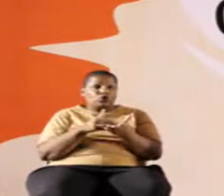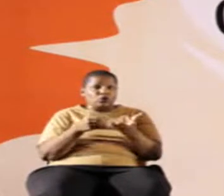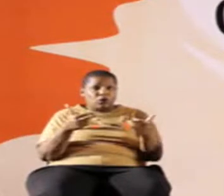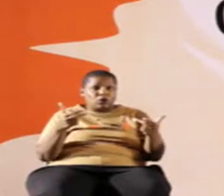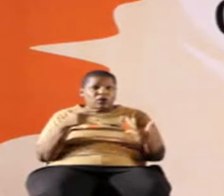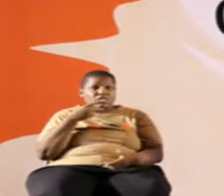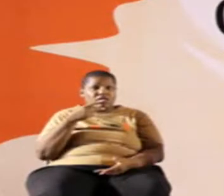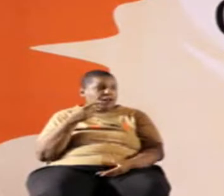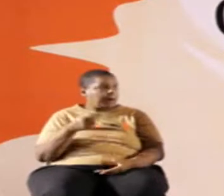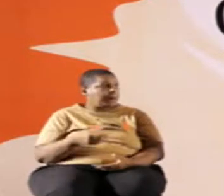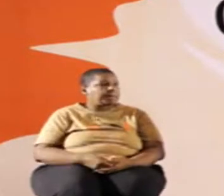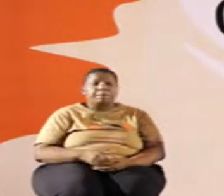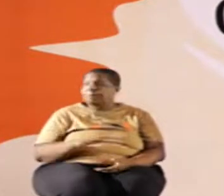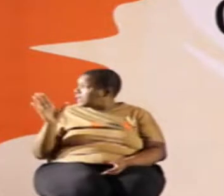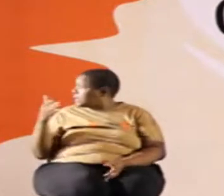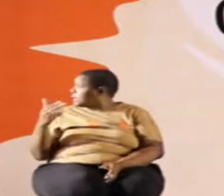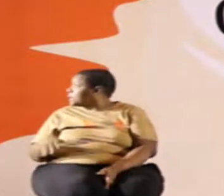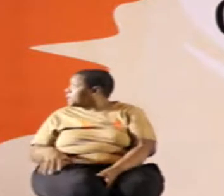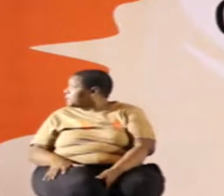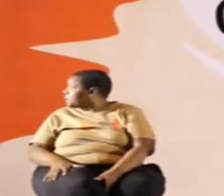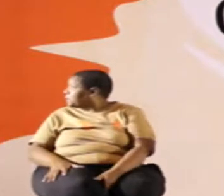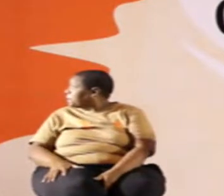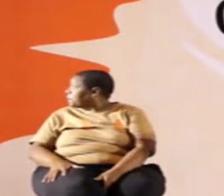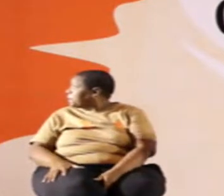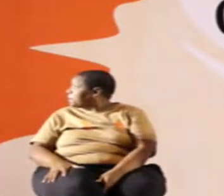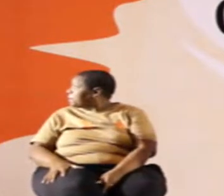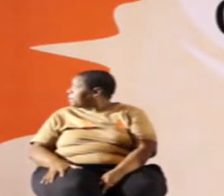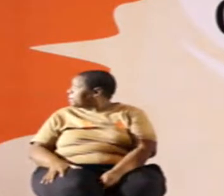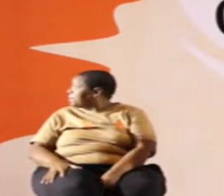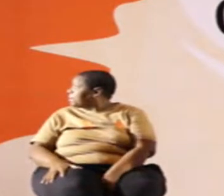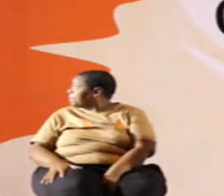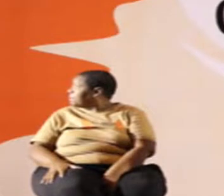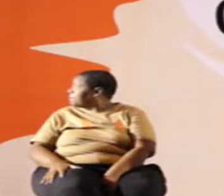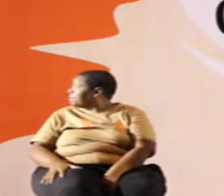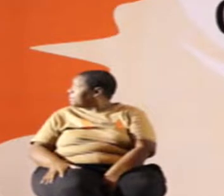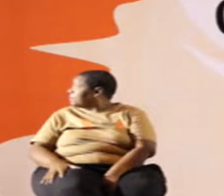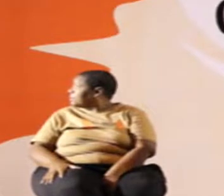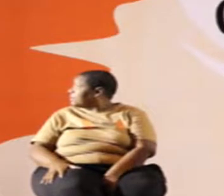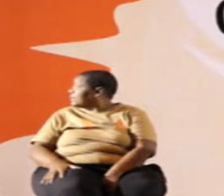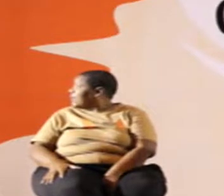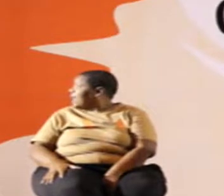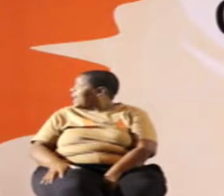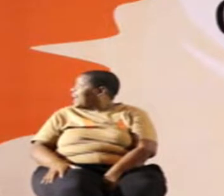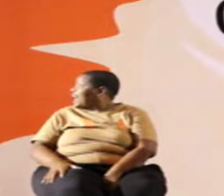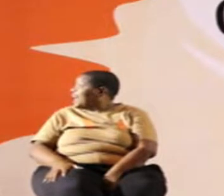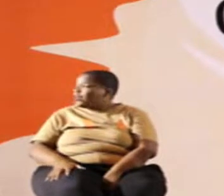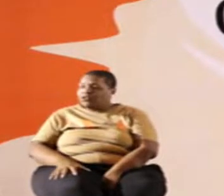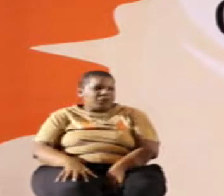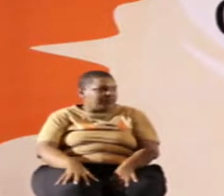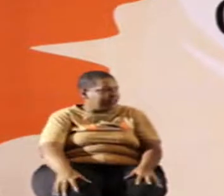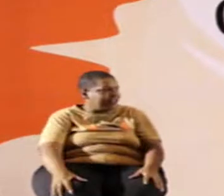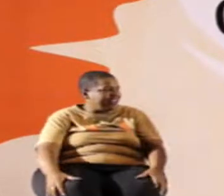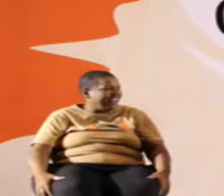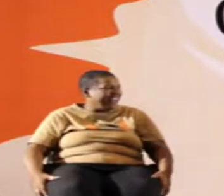dizer, Andressa, pode passar? É que lembrar, Rainha da Favela,